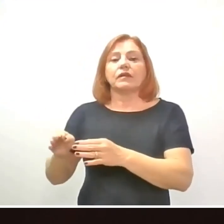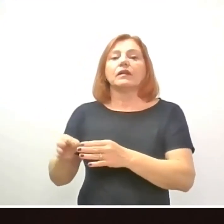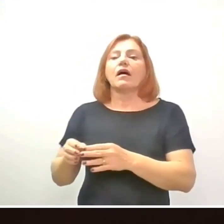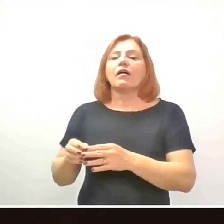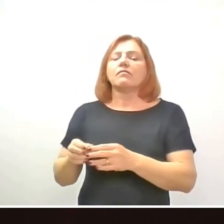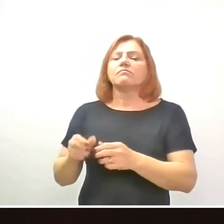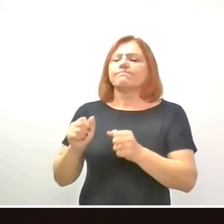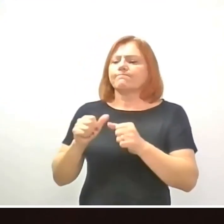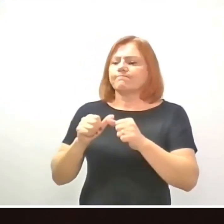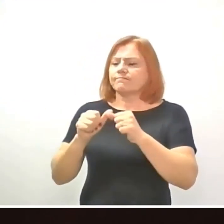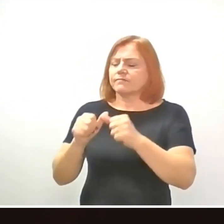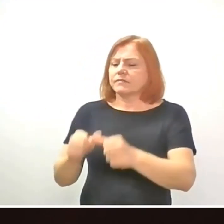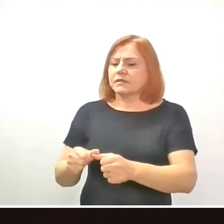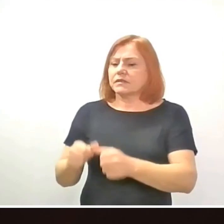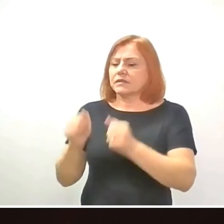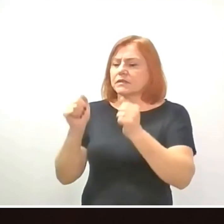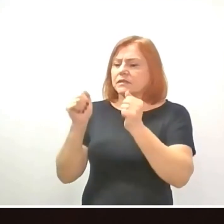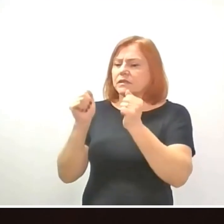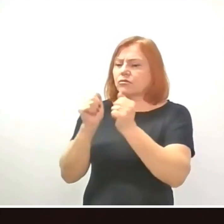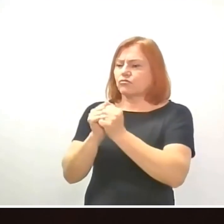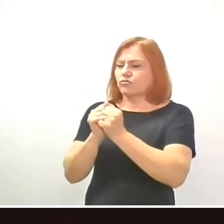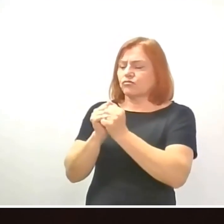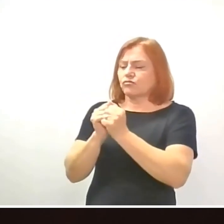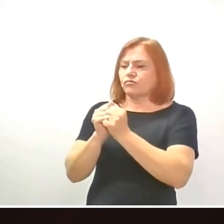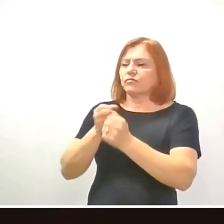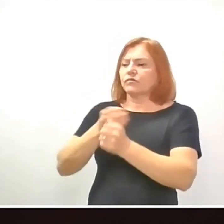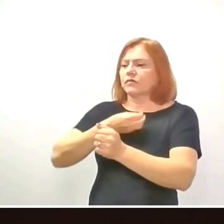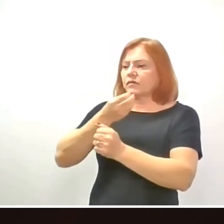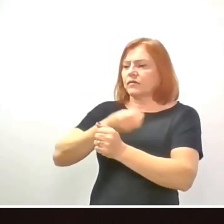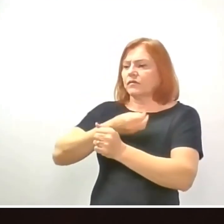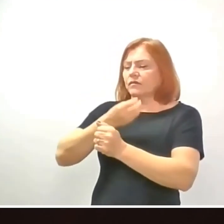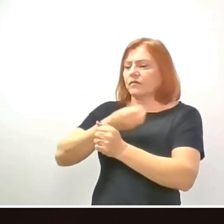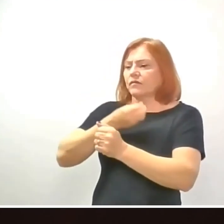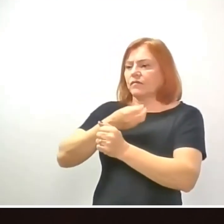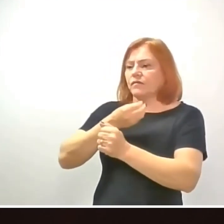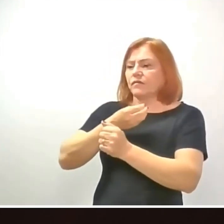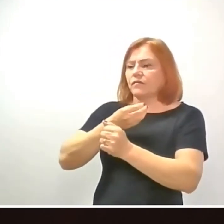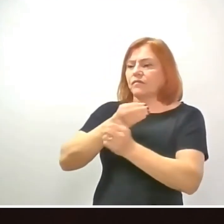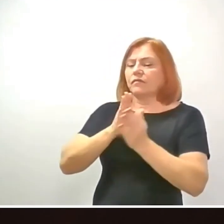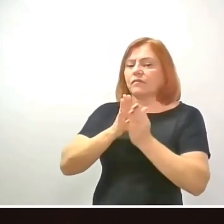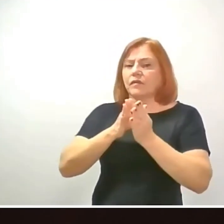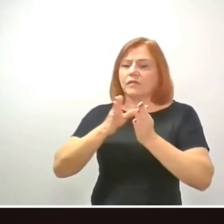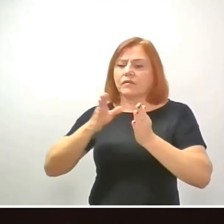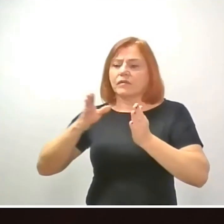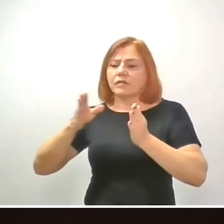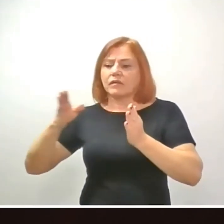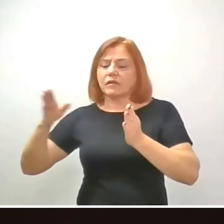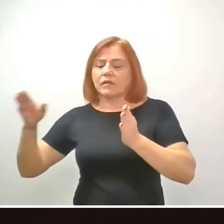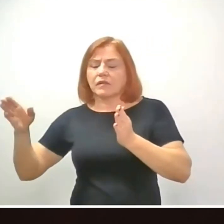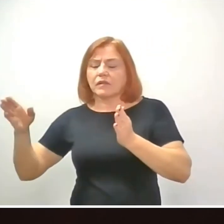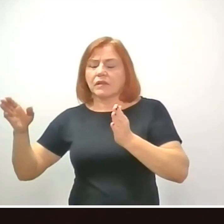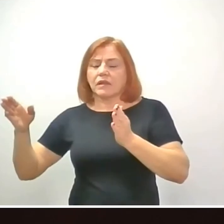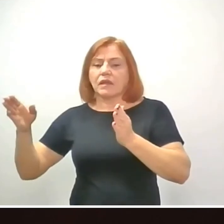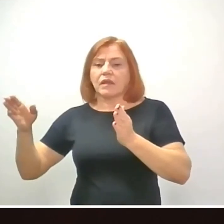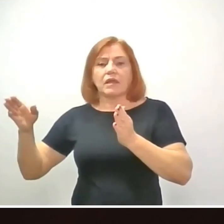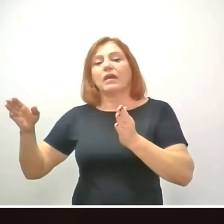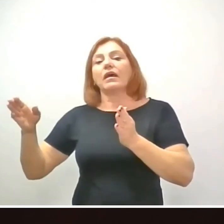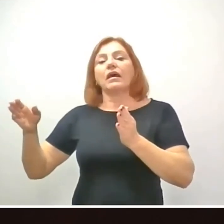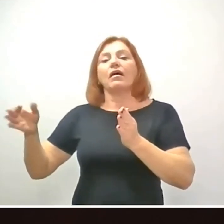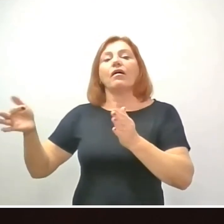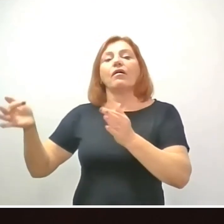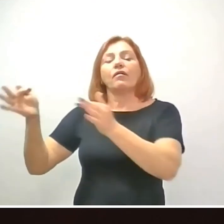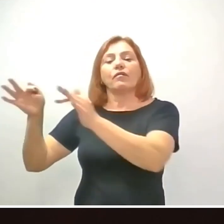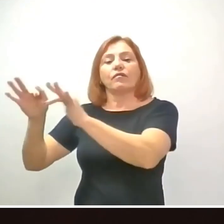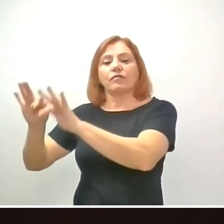essa é a pequena mudança, tá? Então, o número 3, né, indica, porque as 3 primeiras igrejas têm o